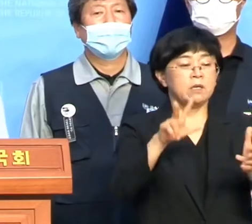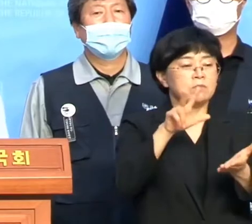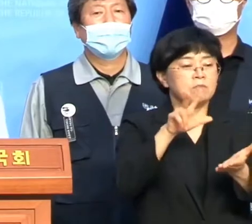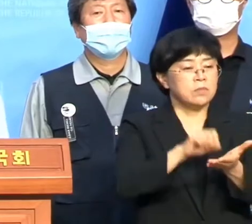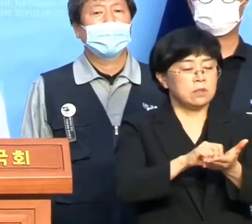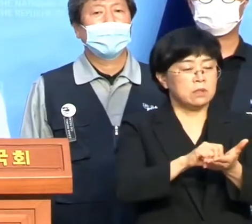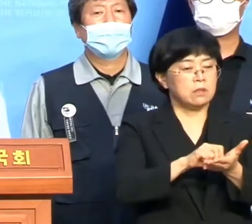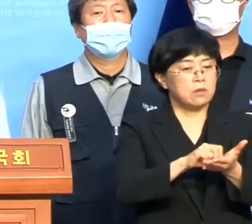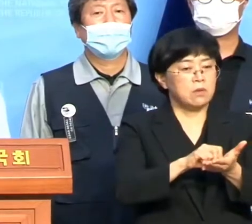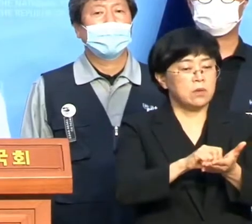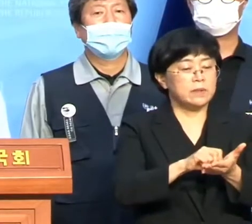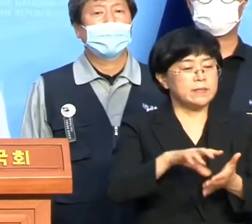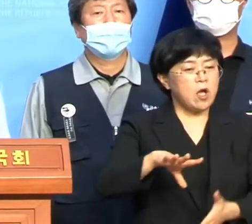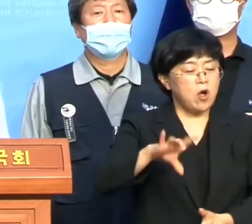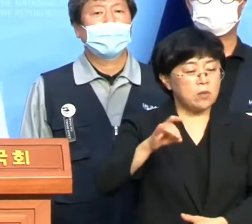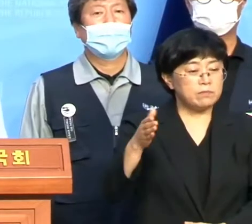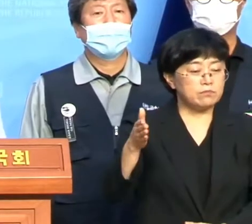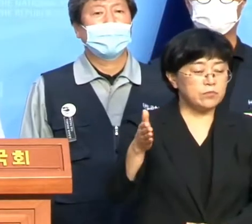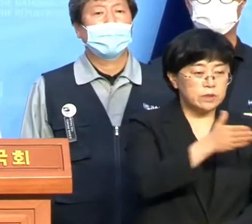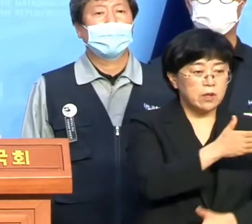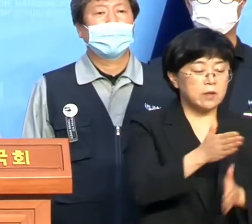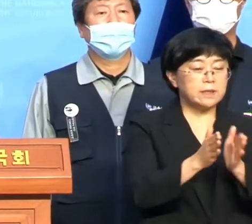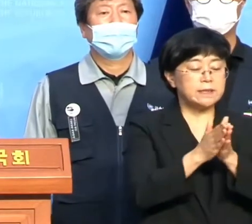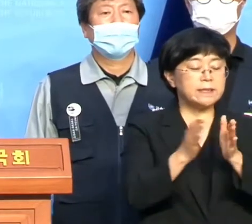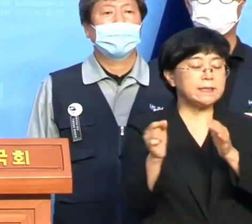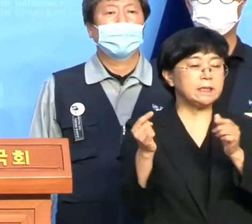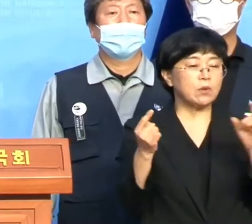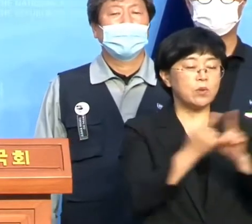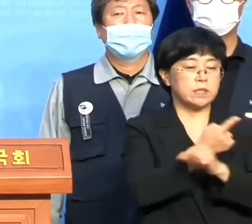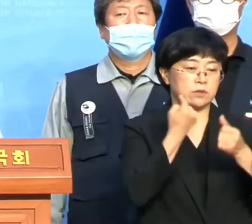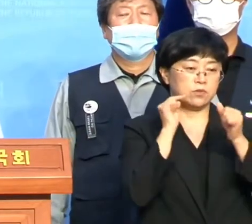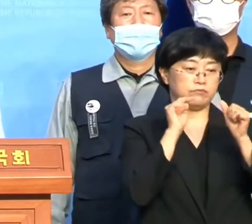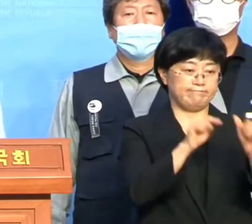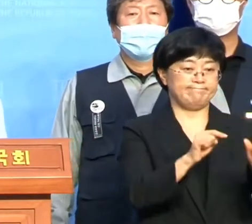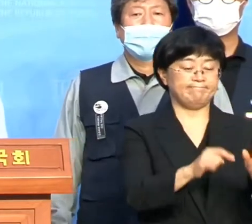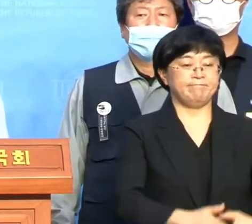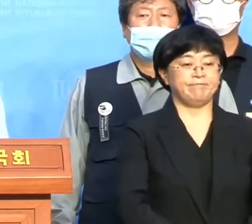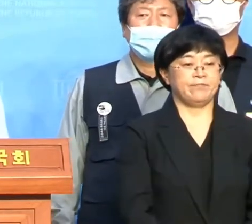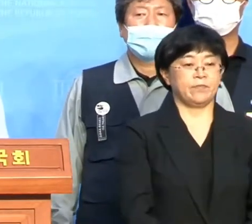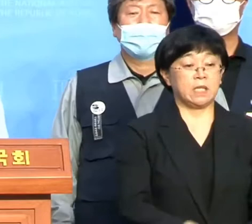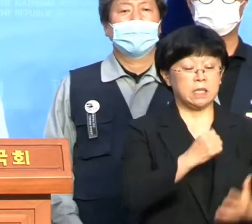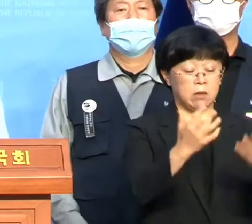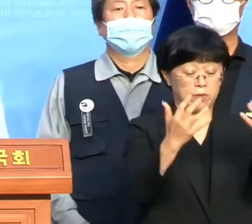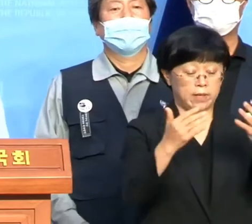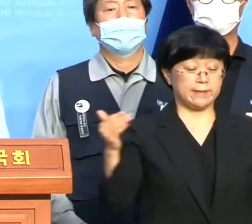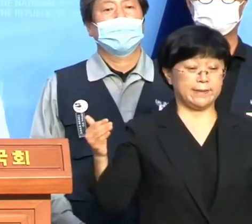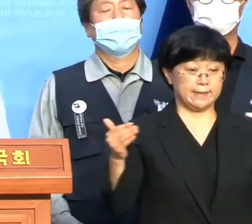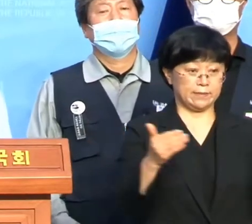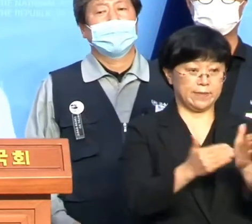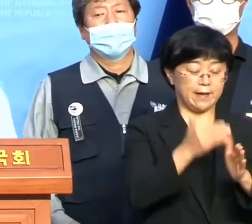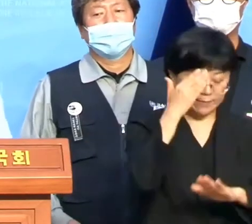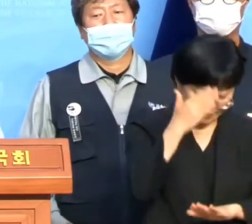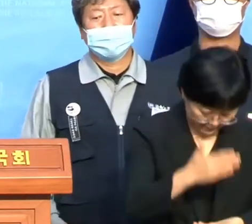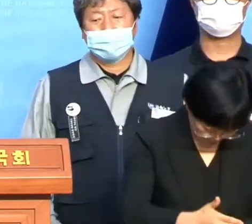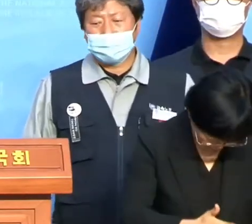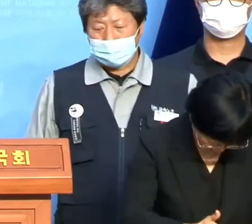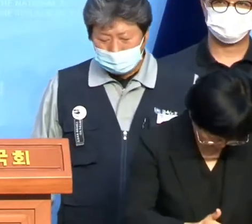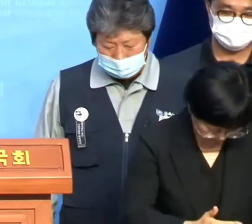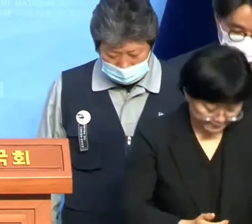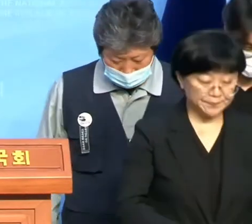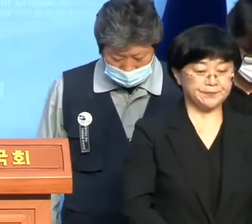원점에서 시정할 것을 촉구합니다 이상으로 어 기자회견을 모두 마치겠습니다 고맙습니다